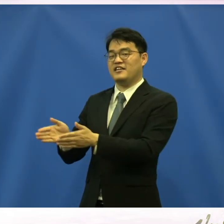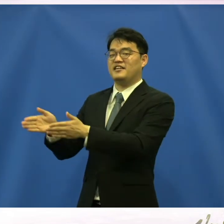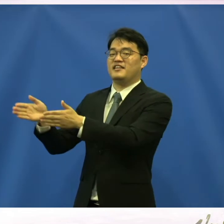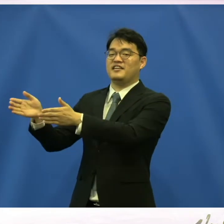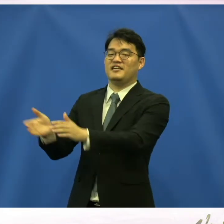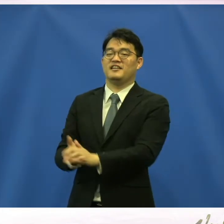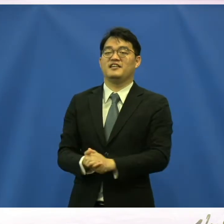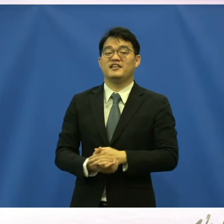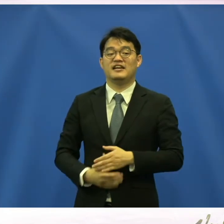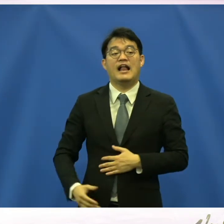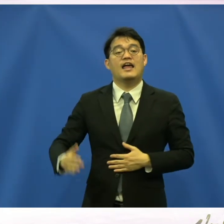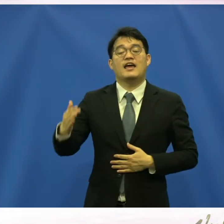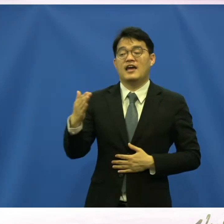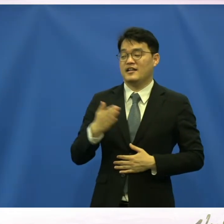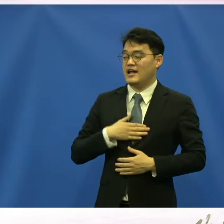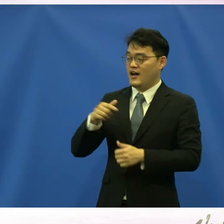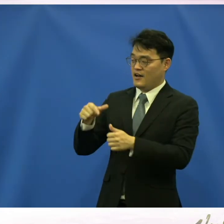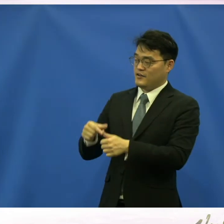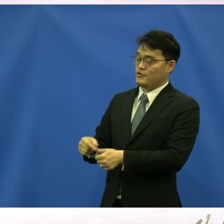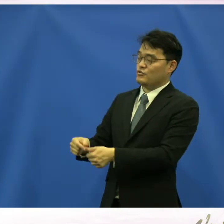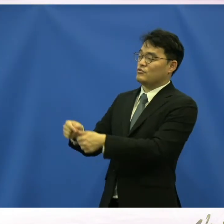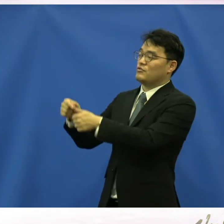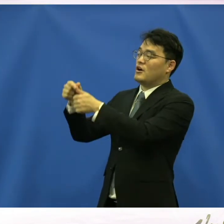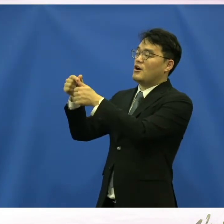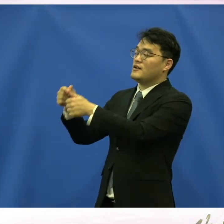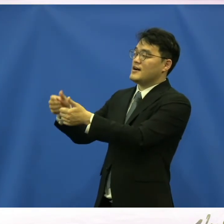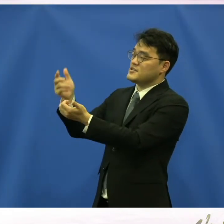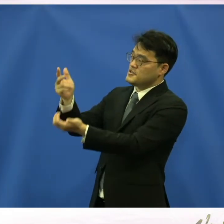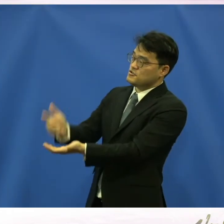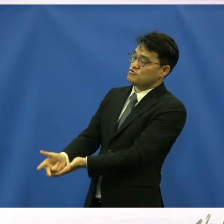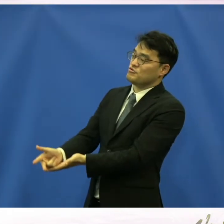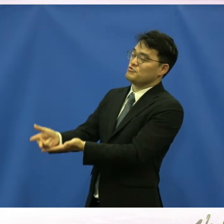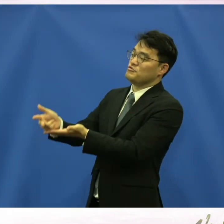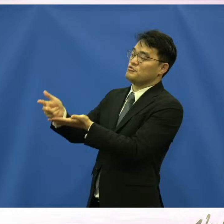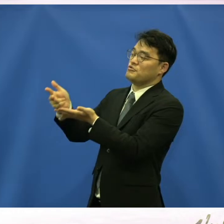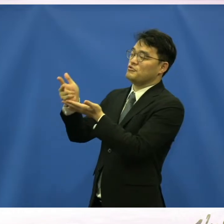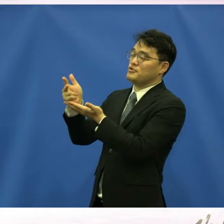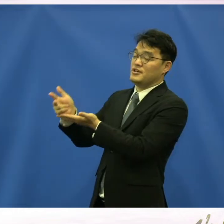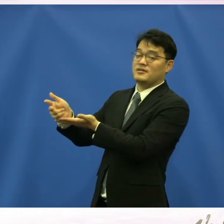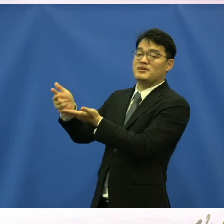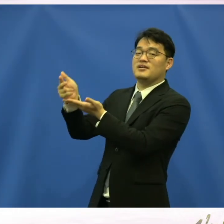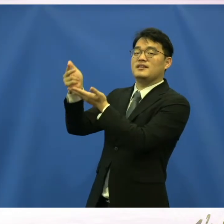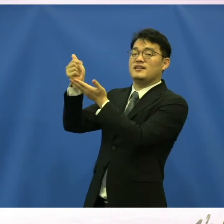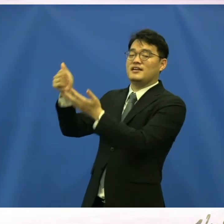승리의 길 나를 구원하신